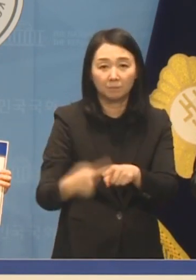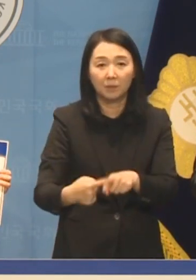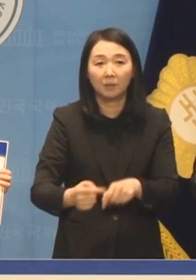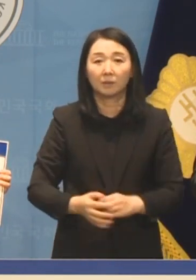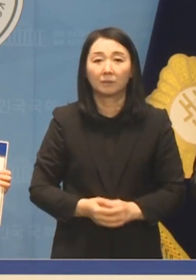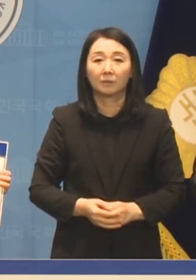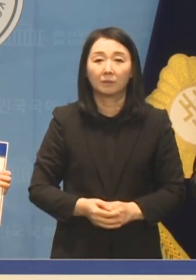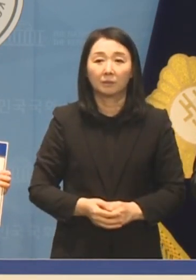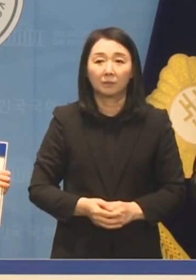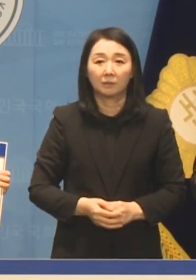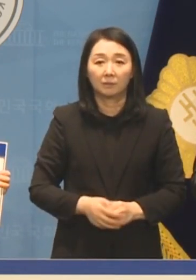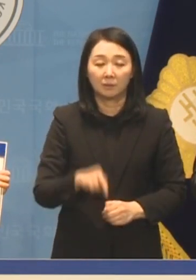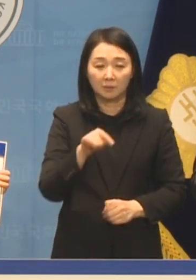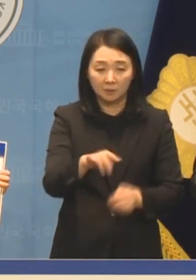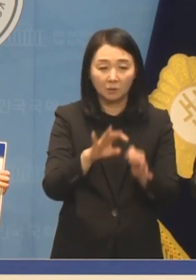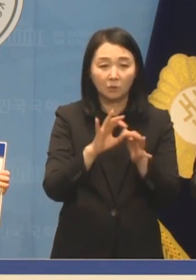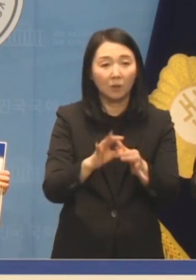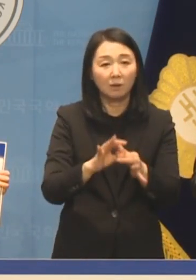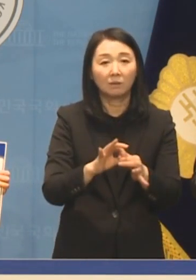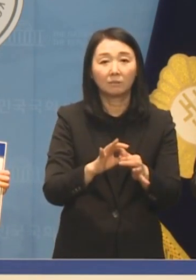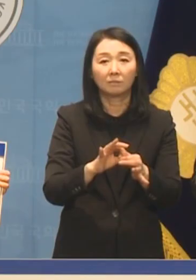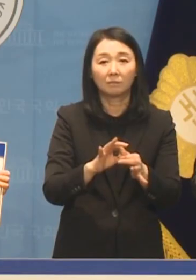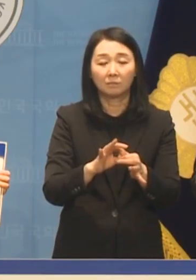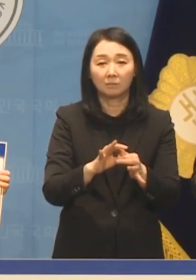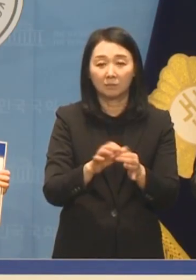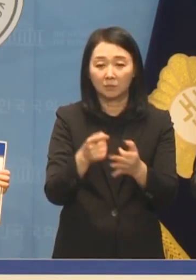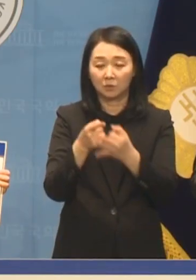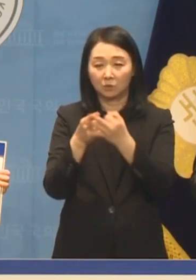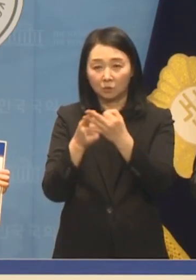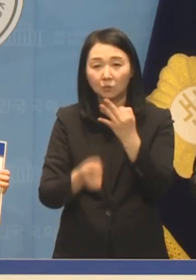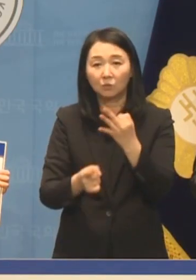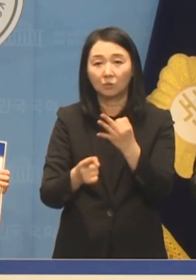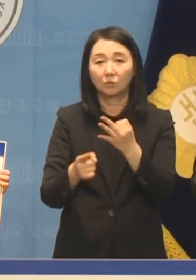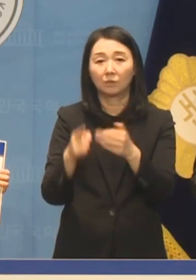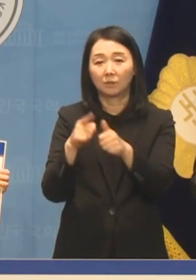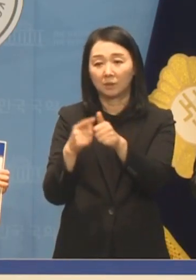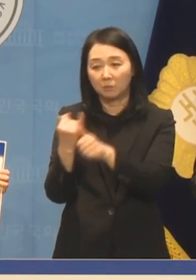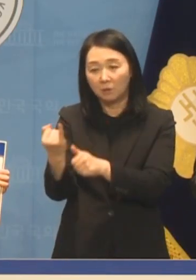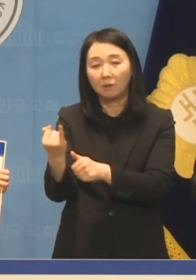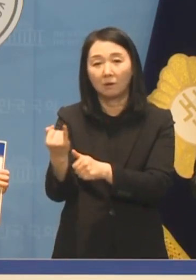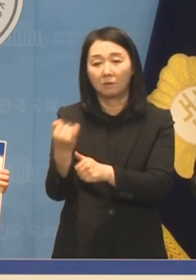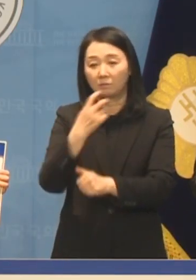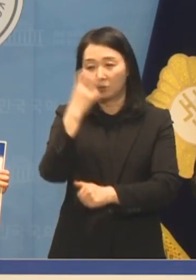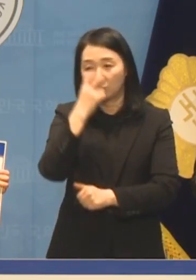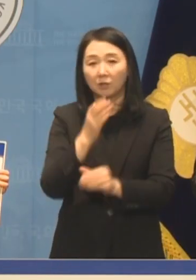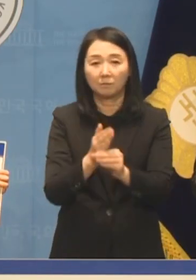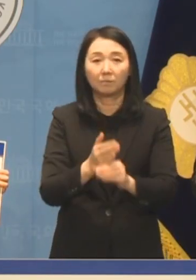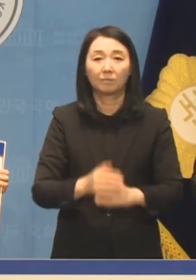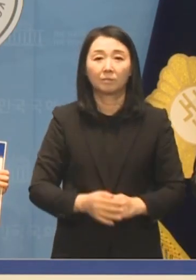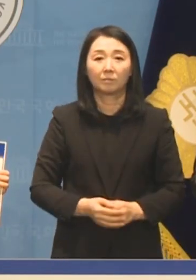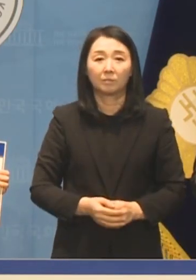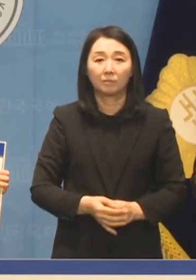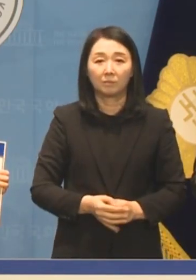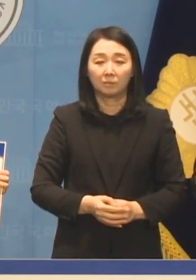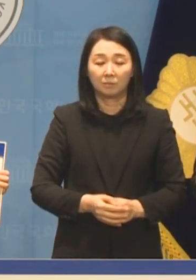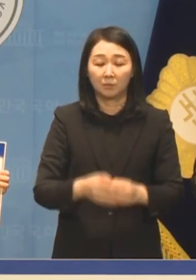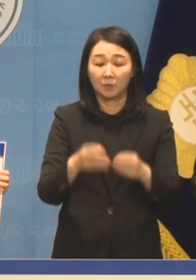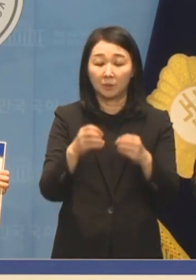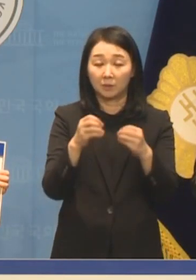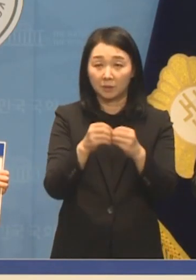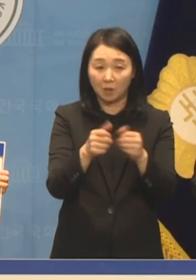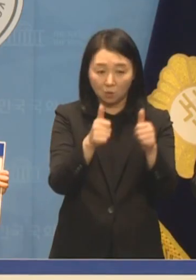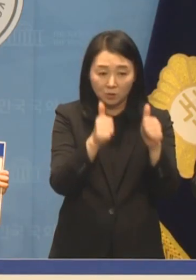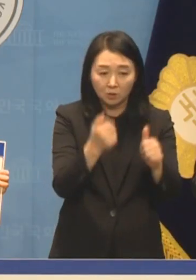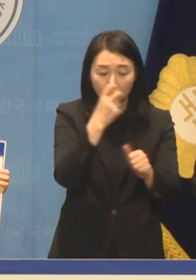이 모든 것에 관련해서 지금 윤석열, 김건희 수사가 진행되고 있습니다. 창원지검에서